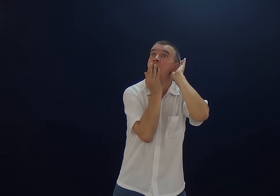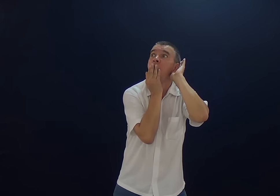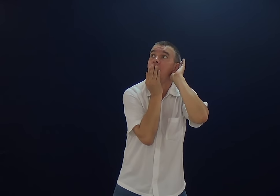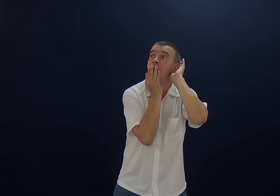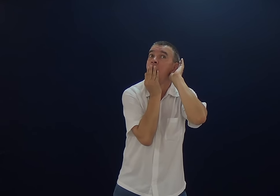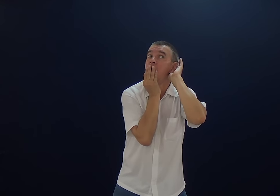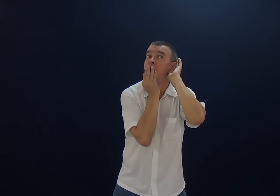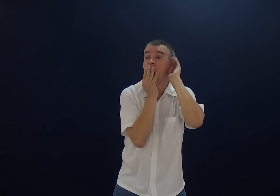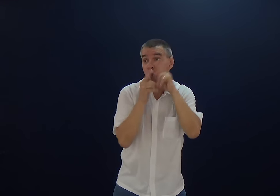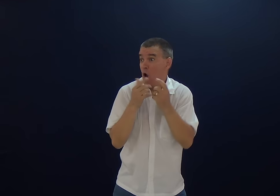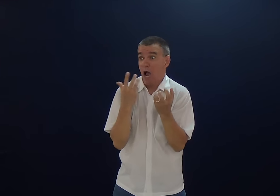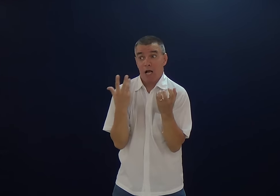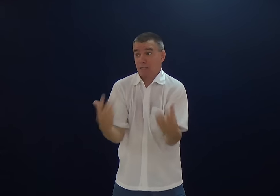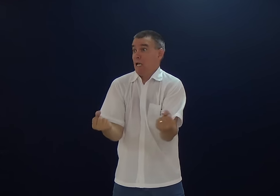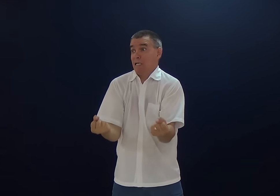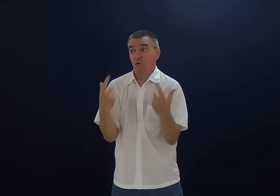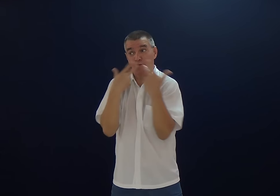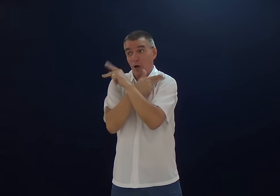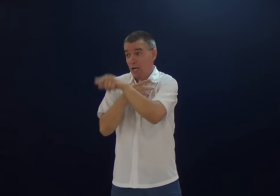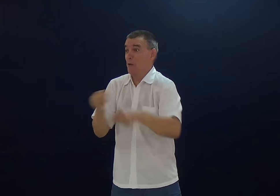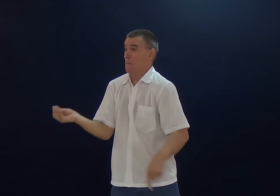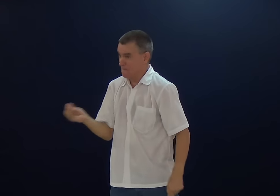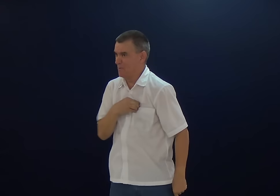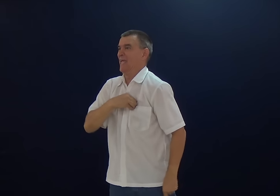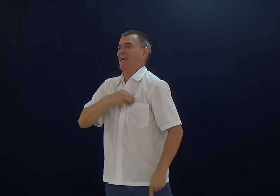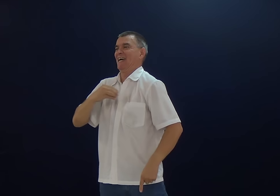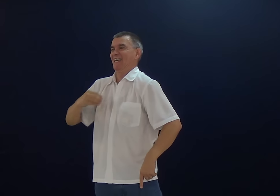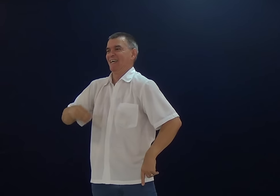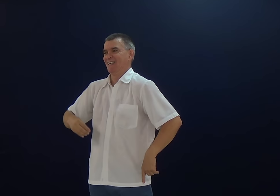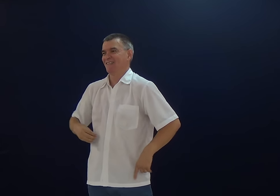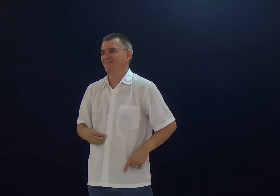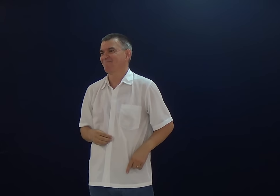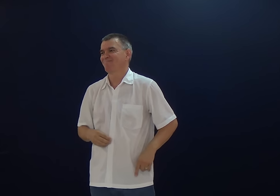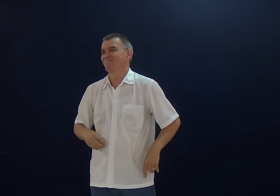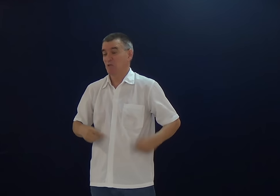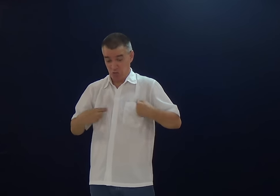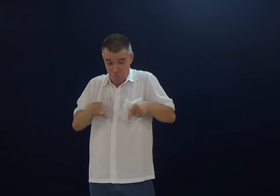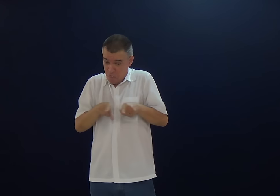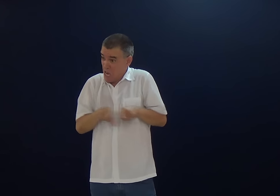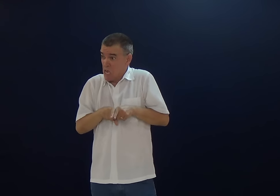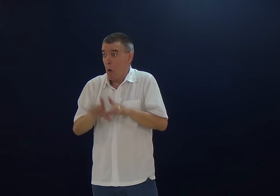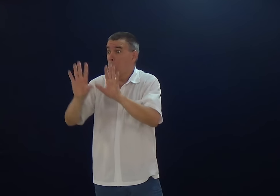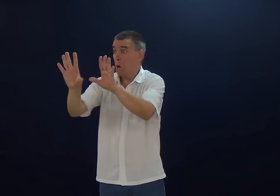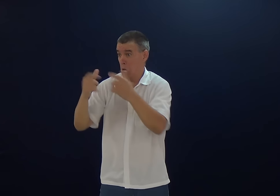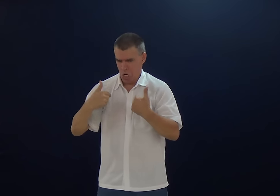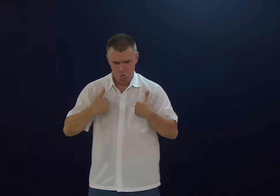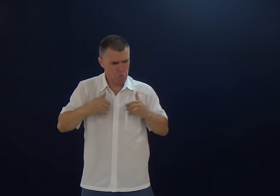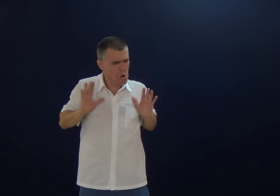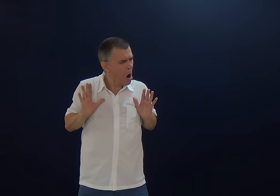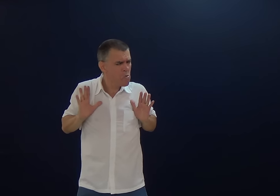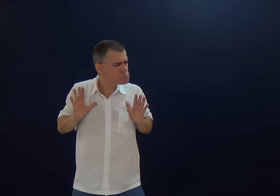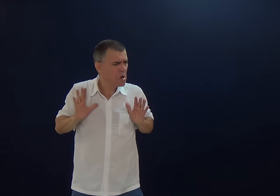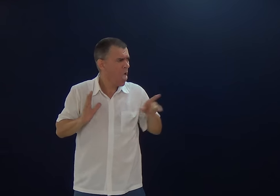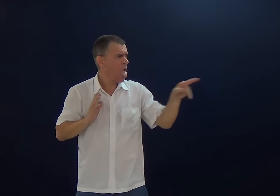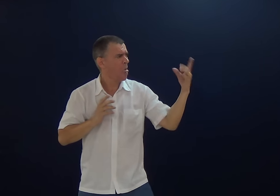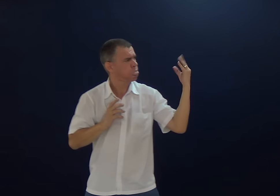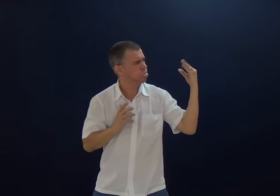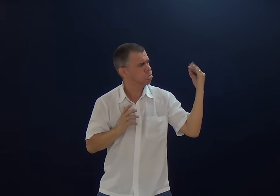a fofoca impressiona atrai mas se você aceita se você se impressiona valoriza